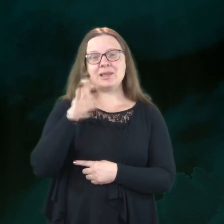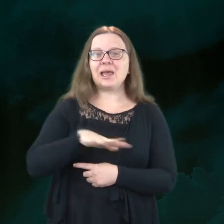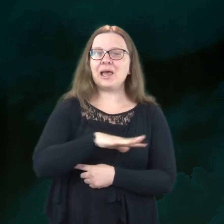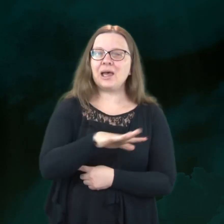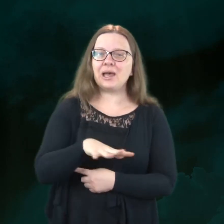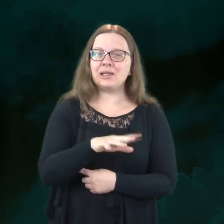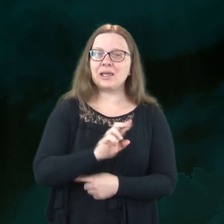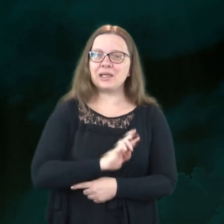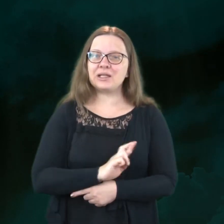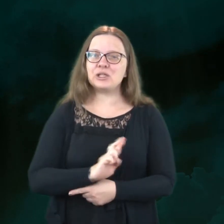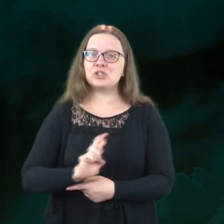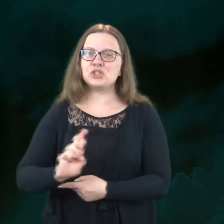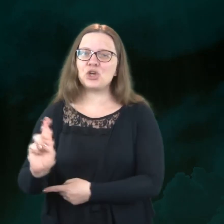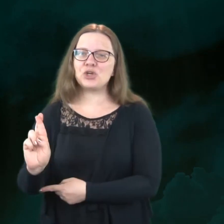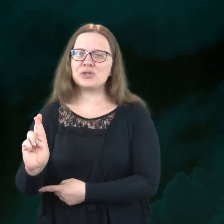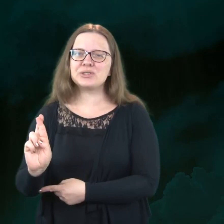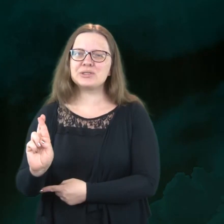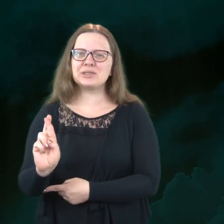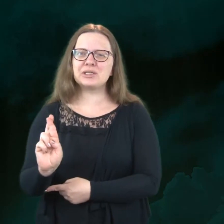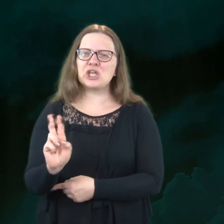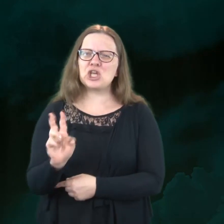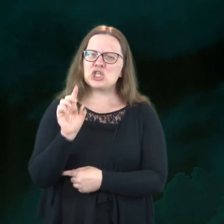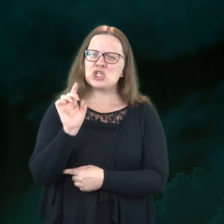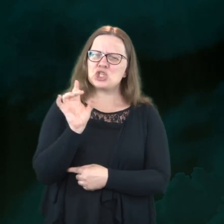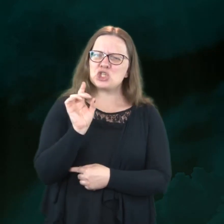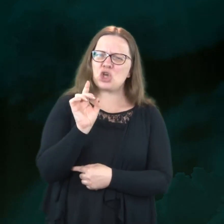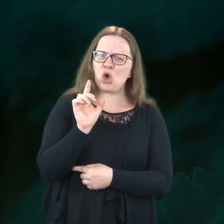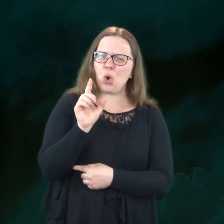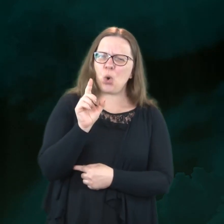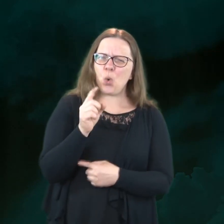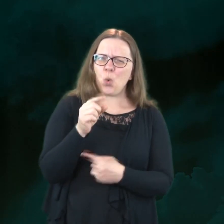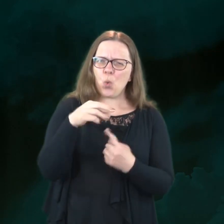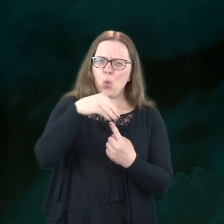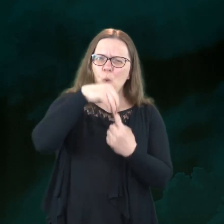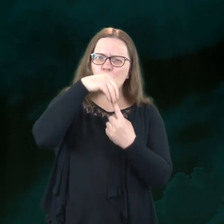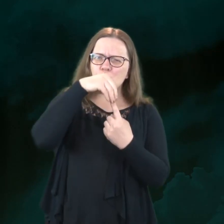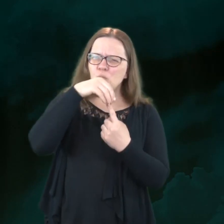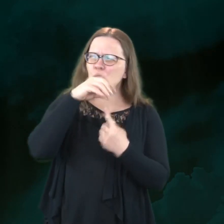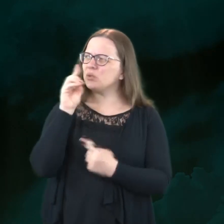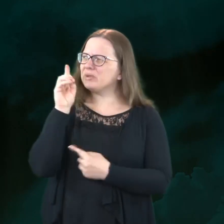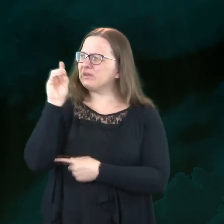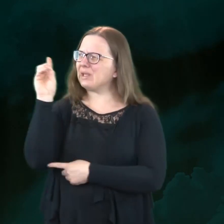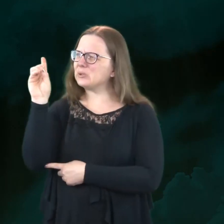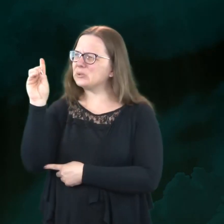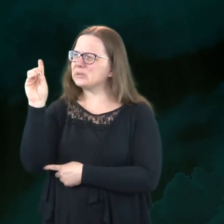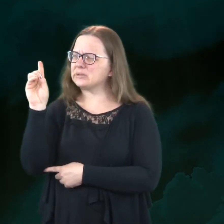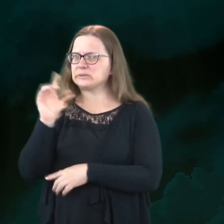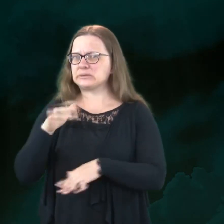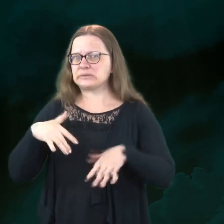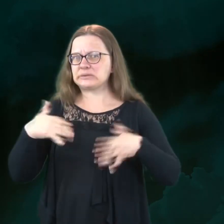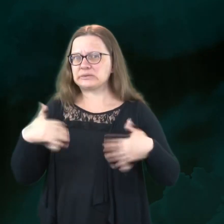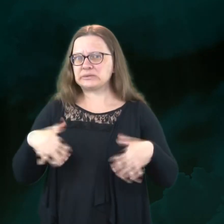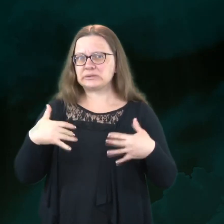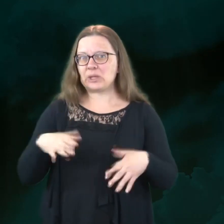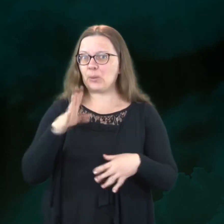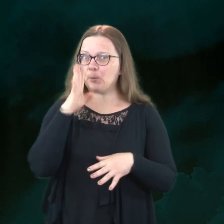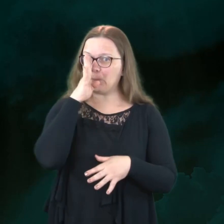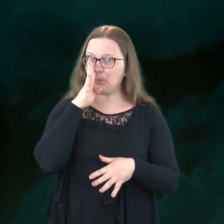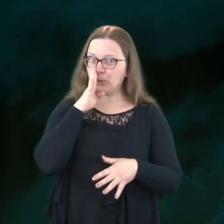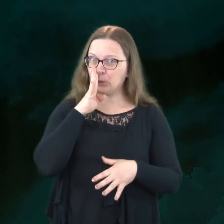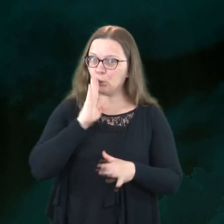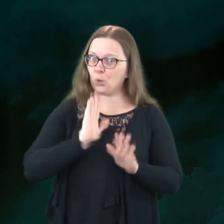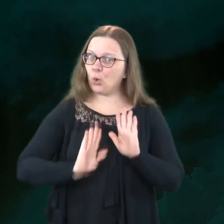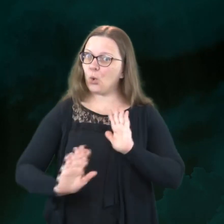Deus, e não os deuses, é um perigo. Para eles é um perigo, né? Um Deus que manda,